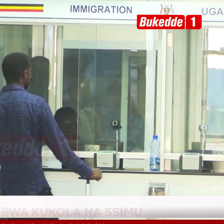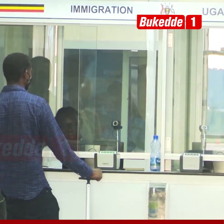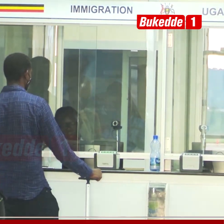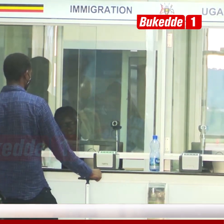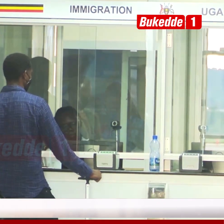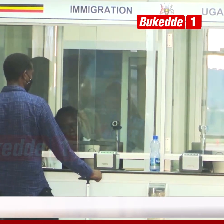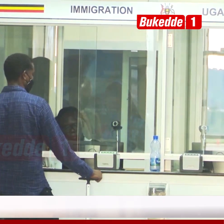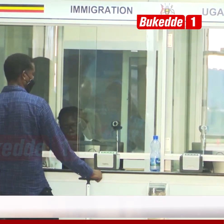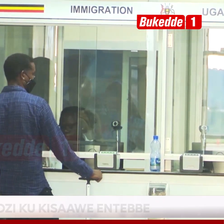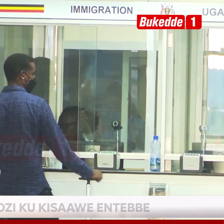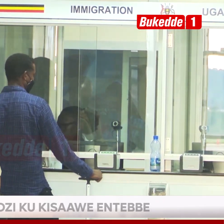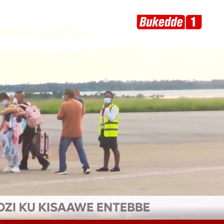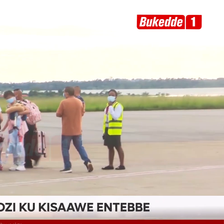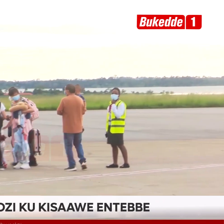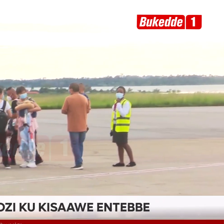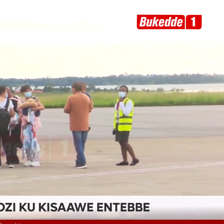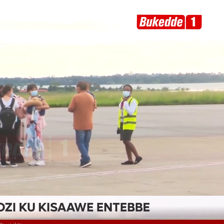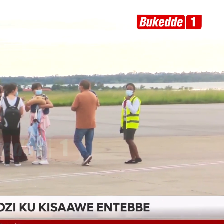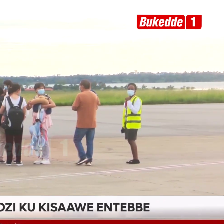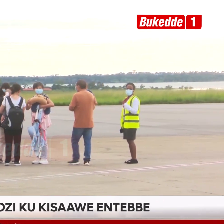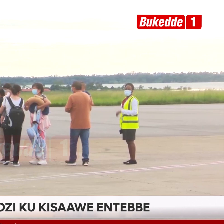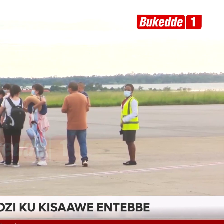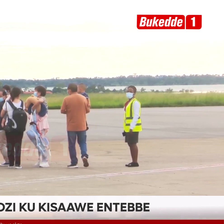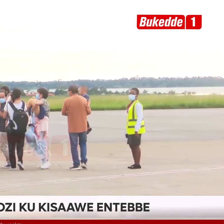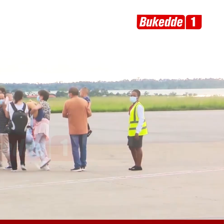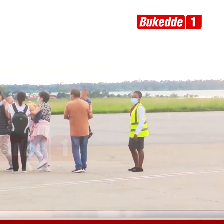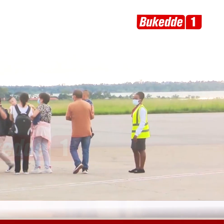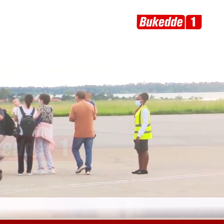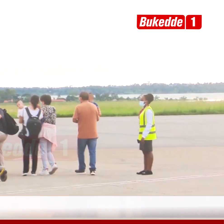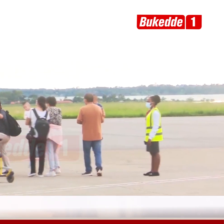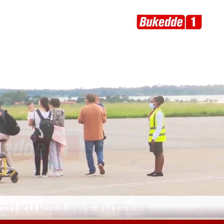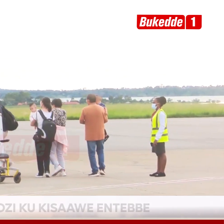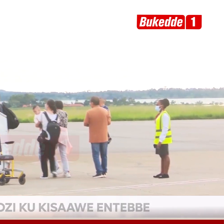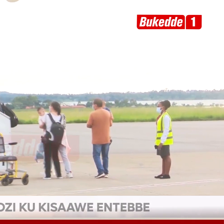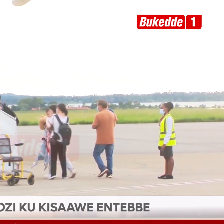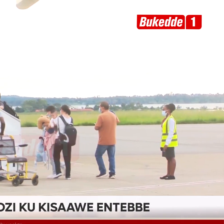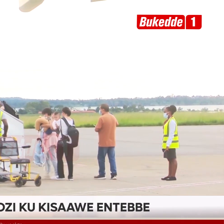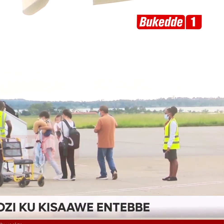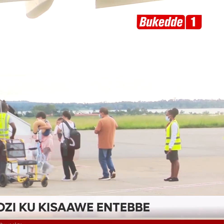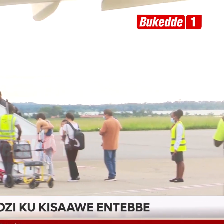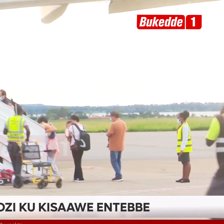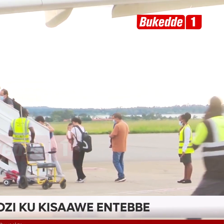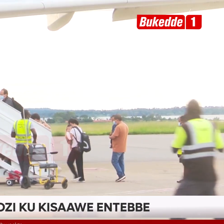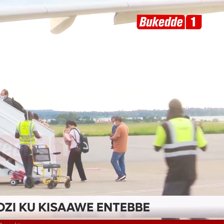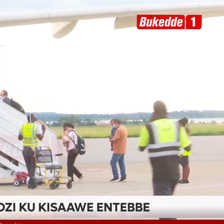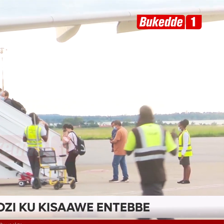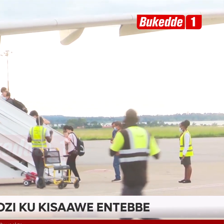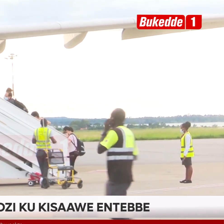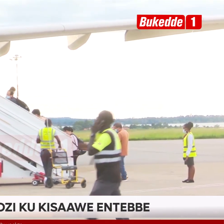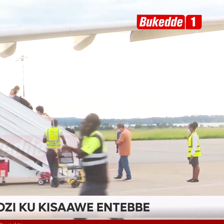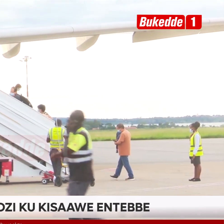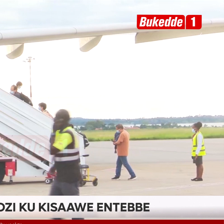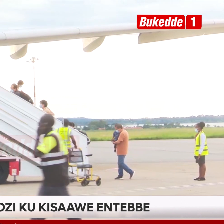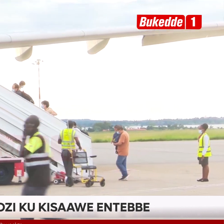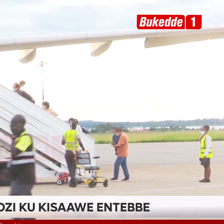agikusaba mugambirewo. Mundei agamba nti bagaddewoko ofiisi zaabwe nnaku 2 wiiki ewedde okulaba nga